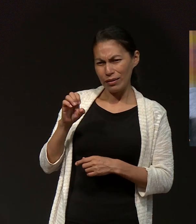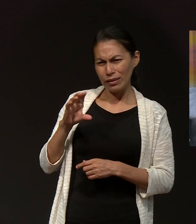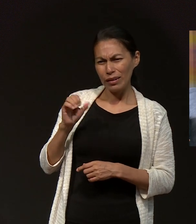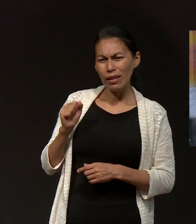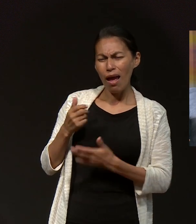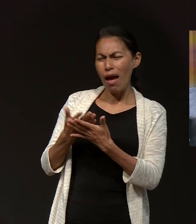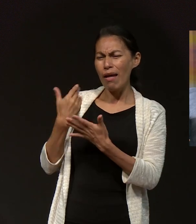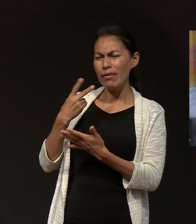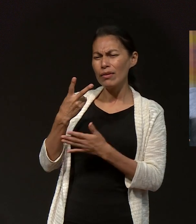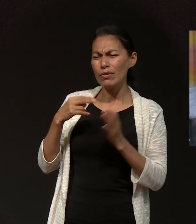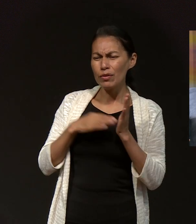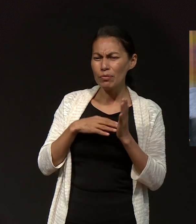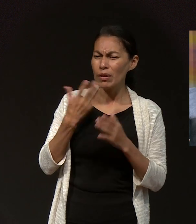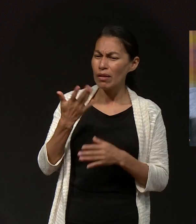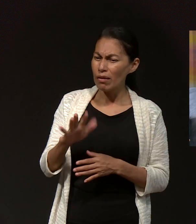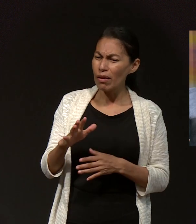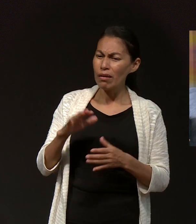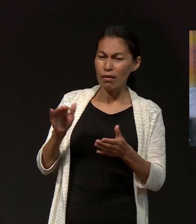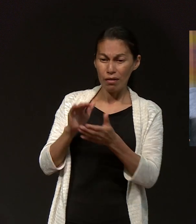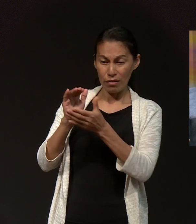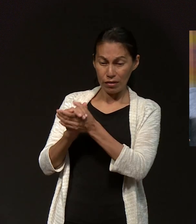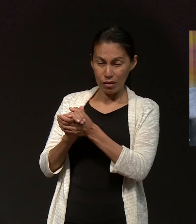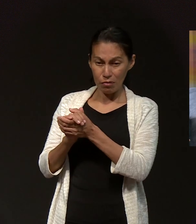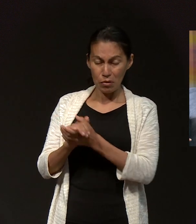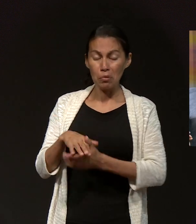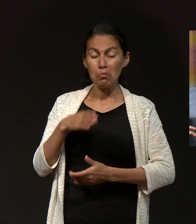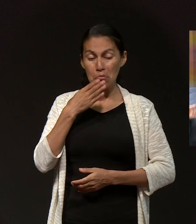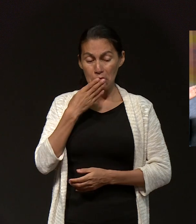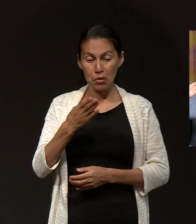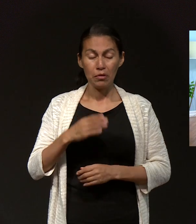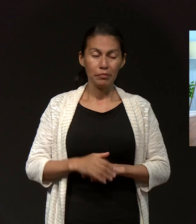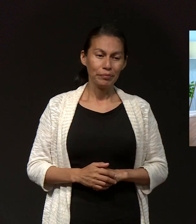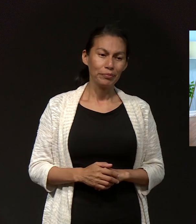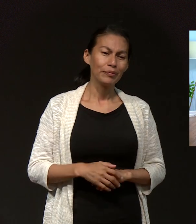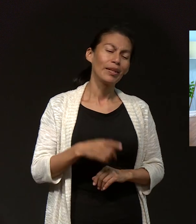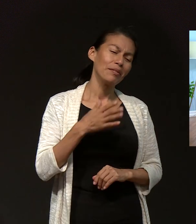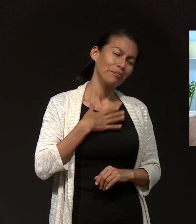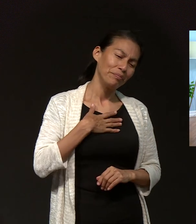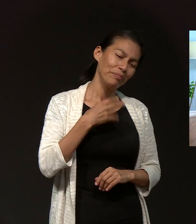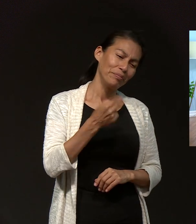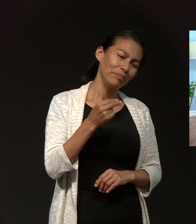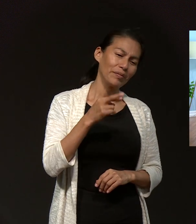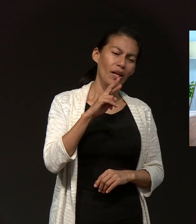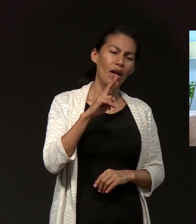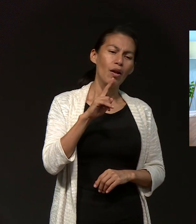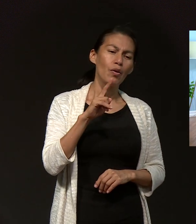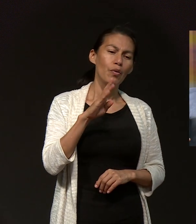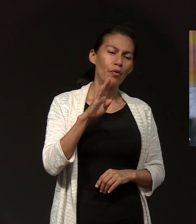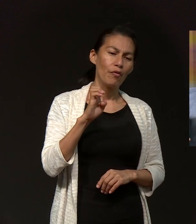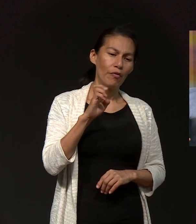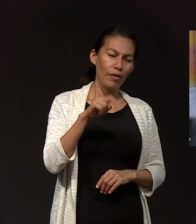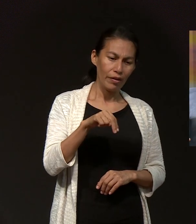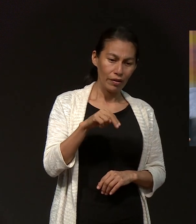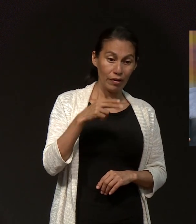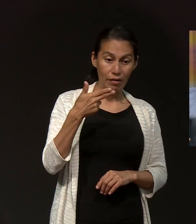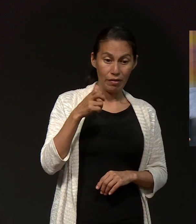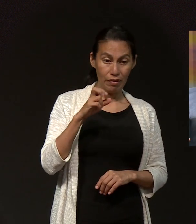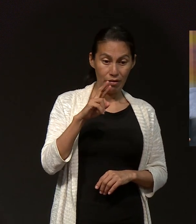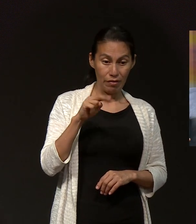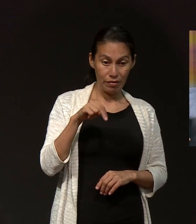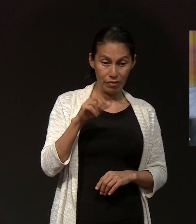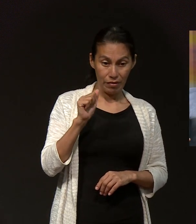industrial. Ni más ni menos. Muy bien. Excelente. Bueno, yo soy Rubén Hernández. Yo soy